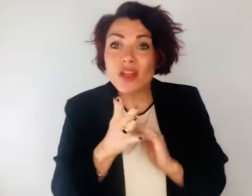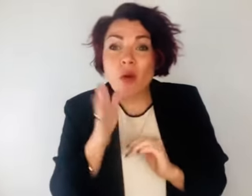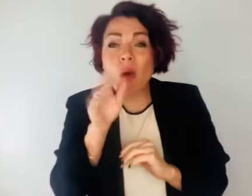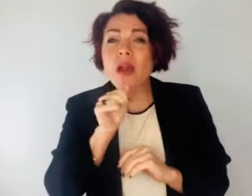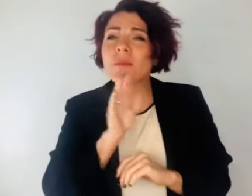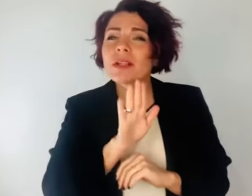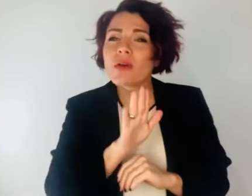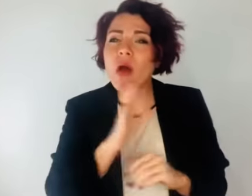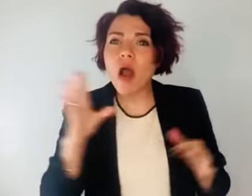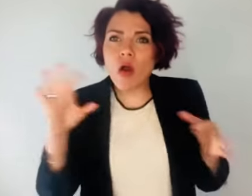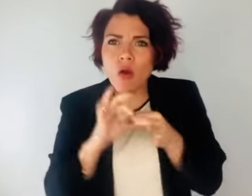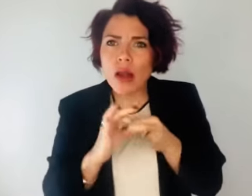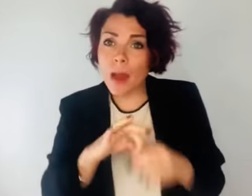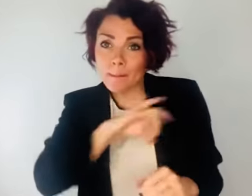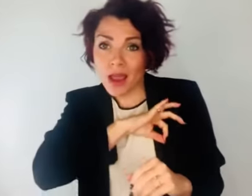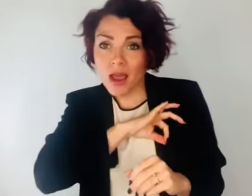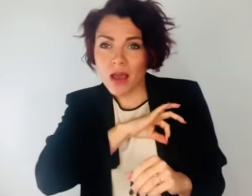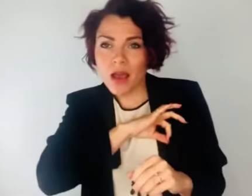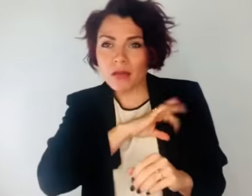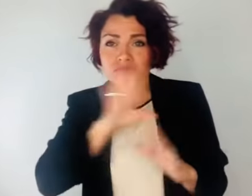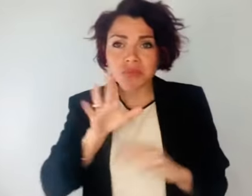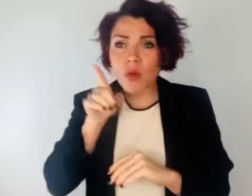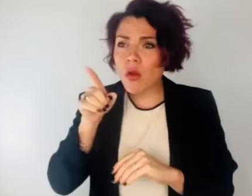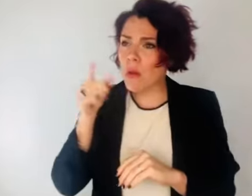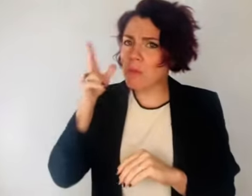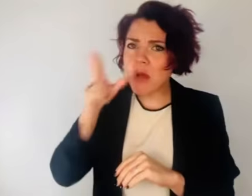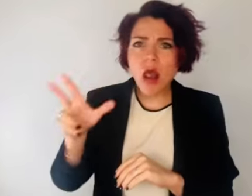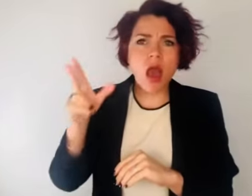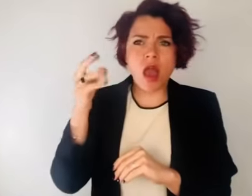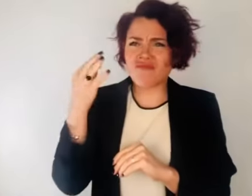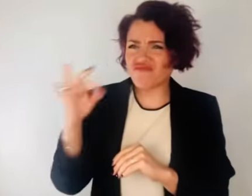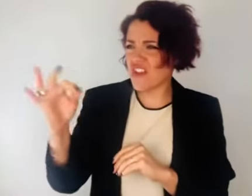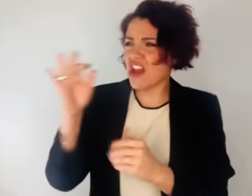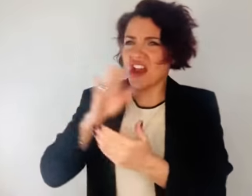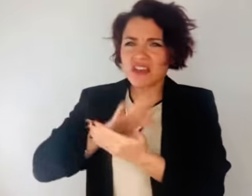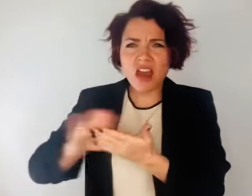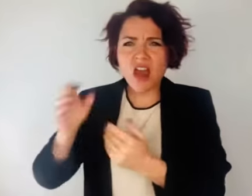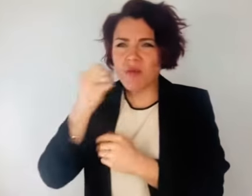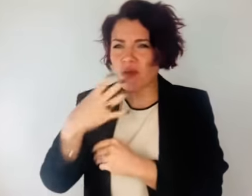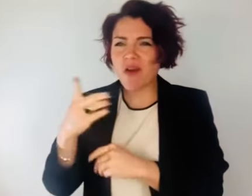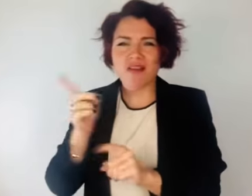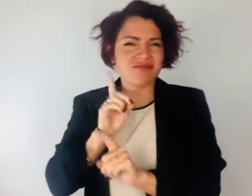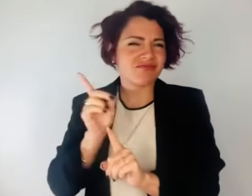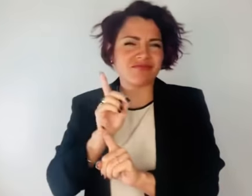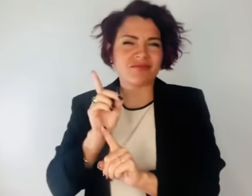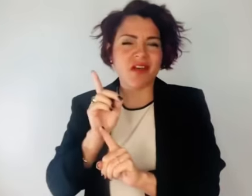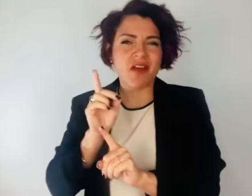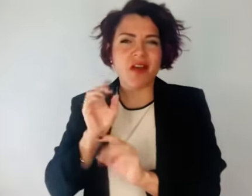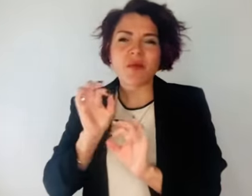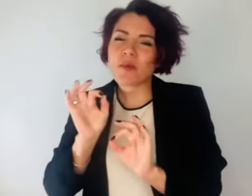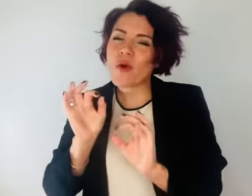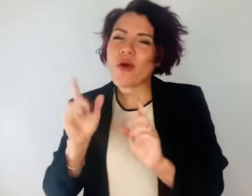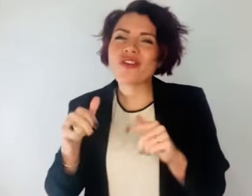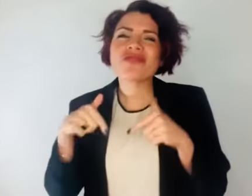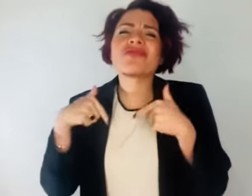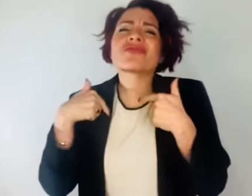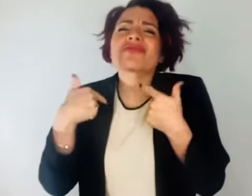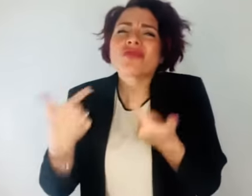dell'uomo guarda quant'è buono guarda quant'è bravo guarda quante santo ma è una concessione gratuita